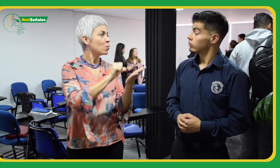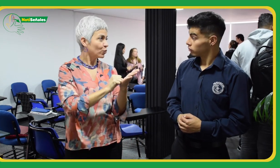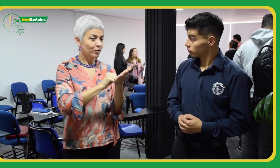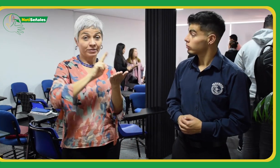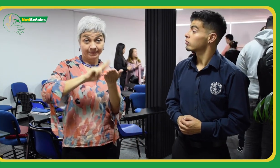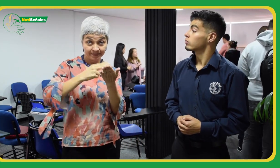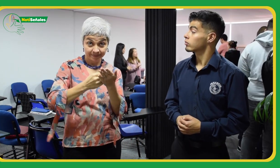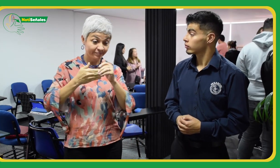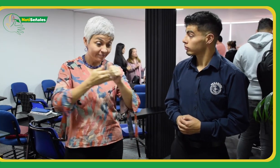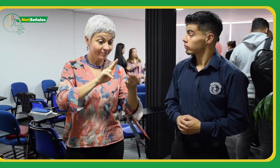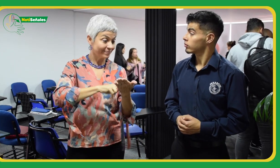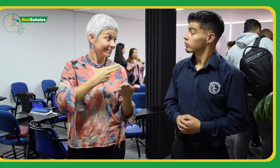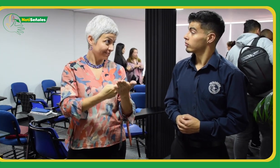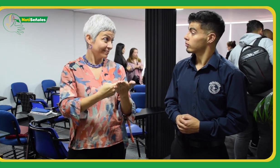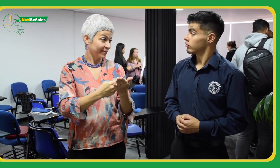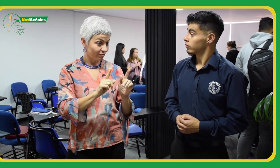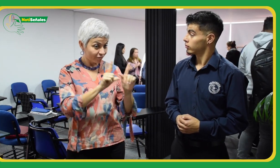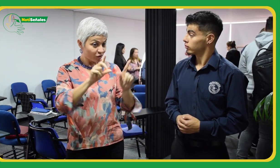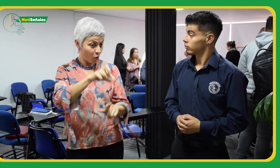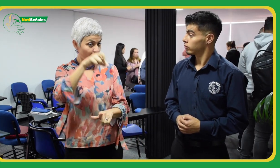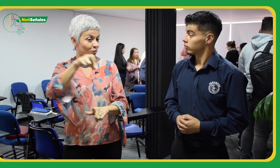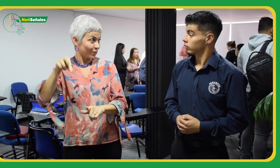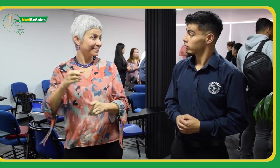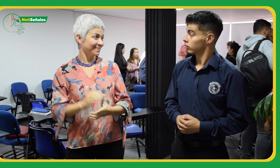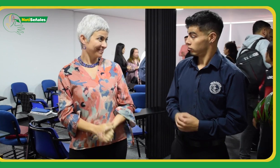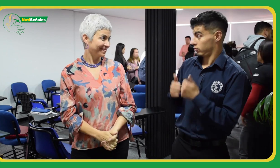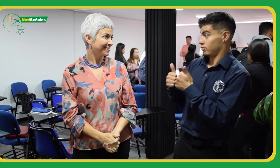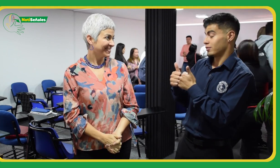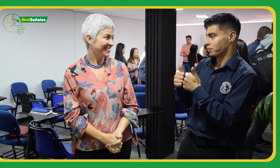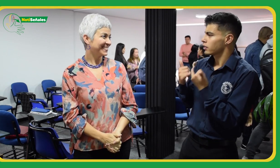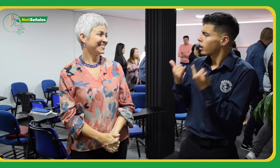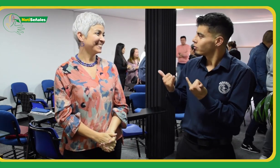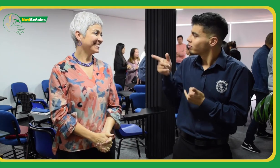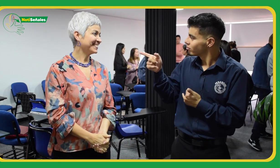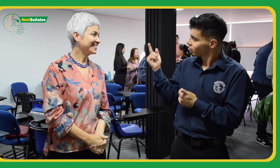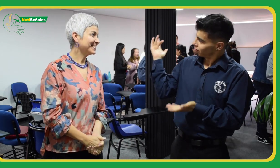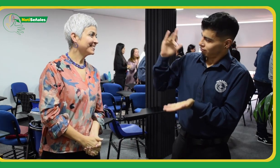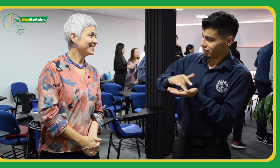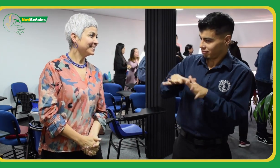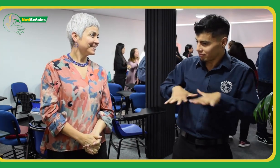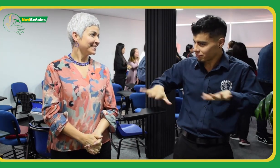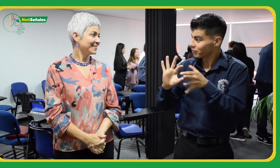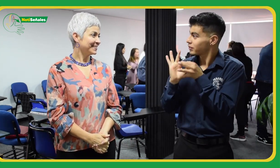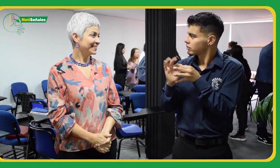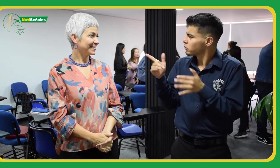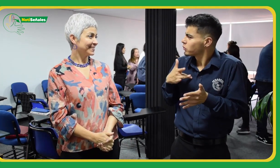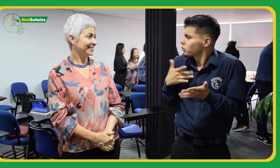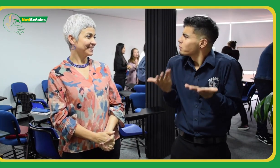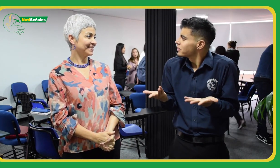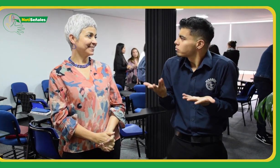valle del programa profesional de intérpretes y guías intérpretes muy bien ahora cómo te has sentido con esa visita de la cf en Cuál